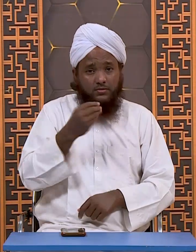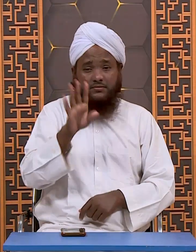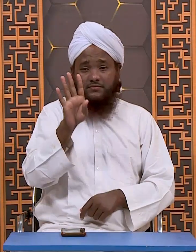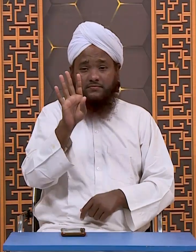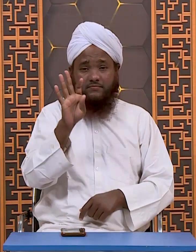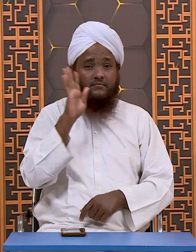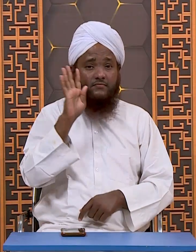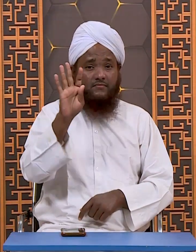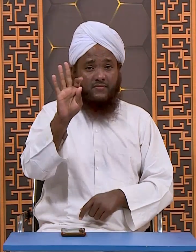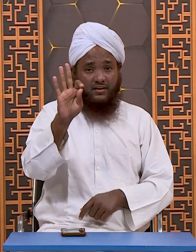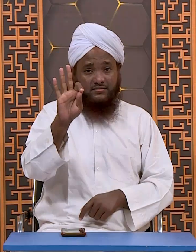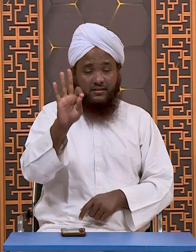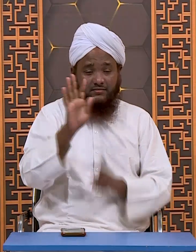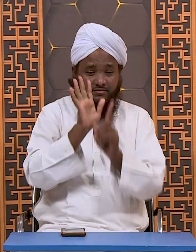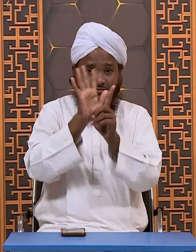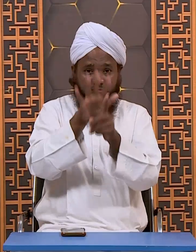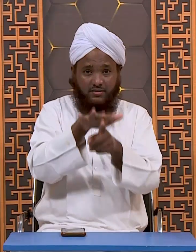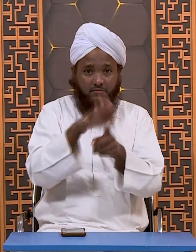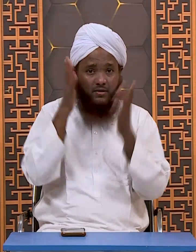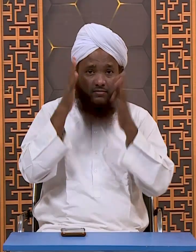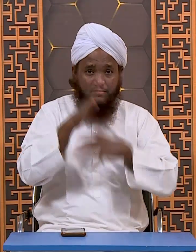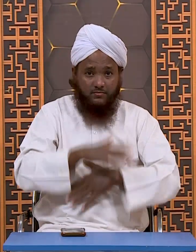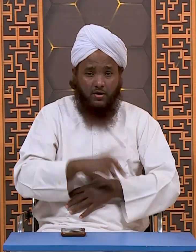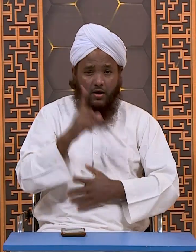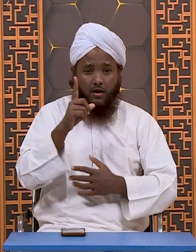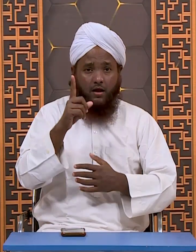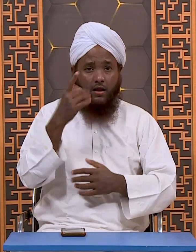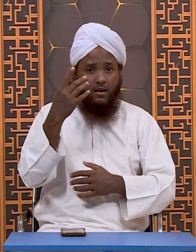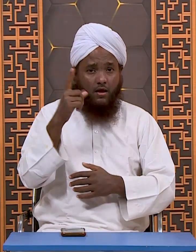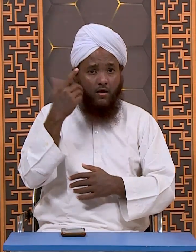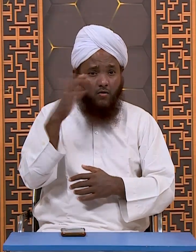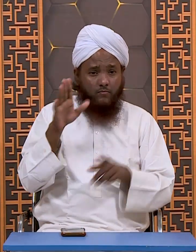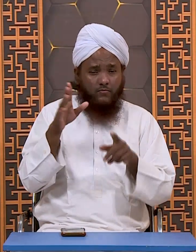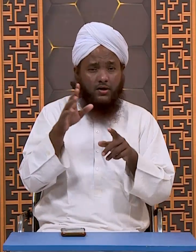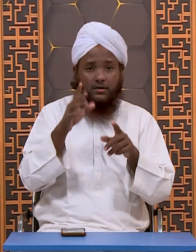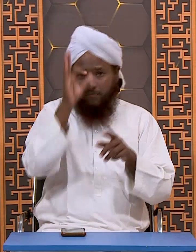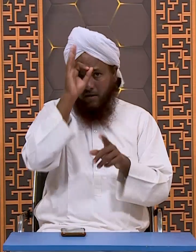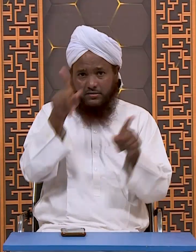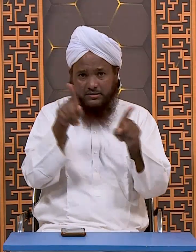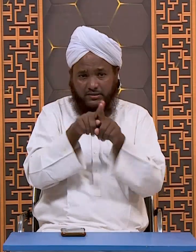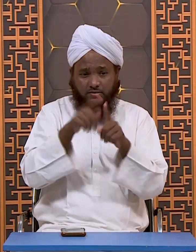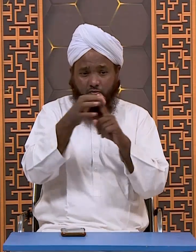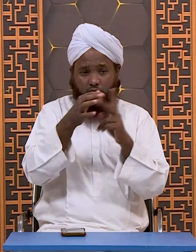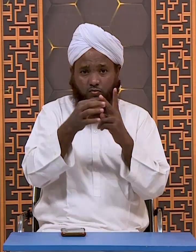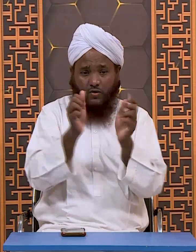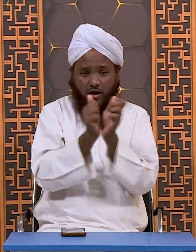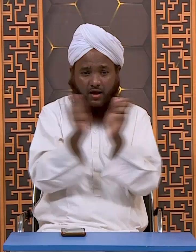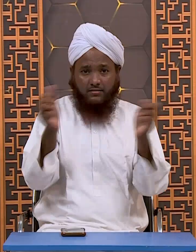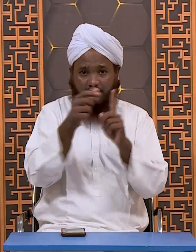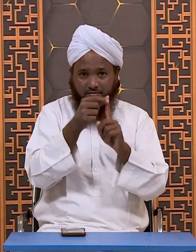با جماعت نماز پڑھے اور تکبیر اولیٰ پائے، اس کے لیے 2 آزادیاں لکھ دی جائیں گی، ایک جہنم